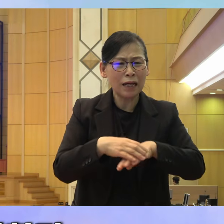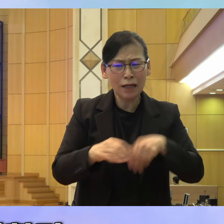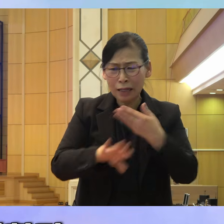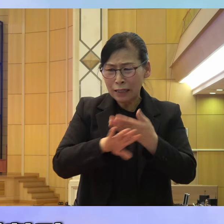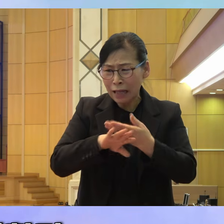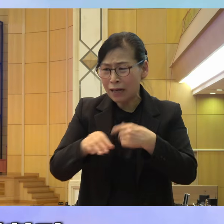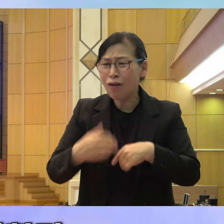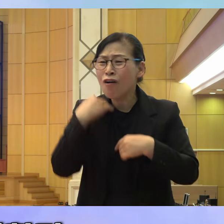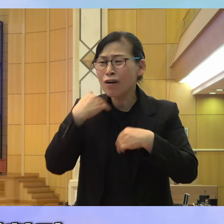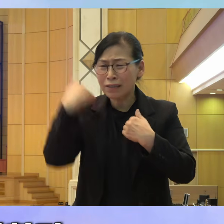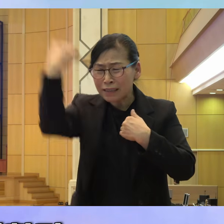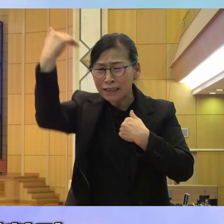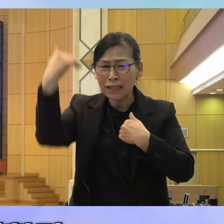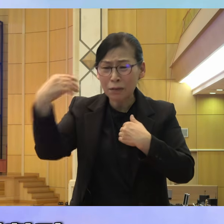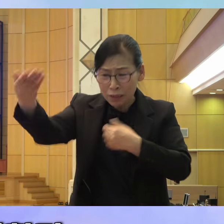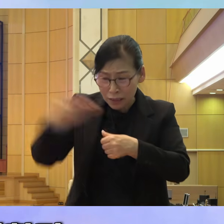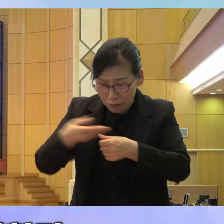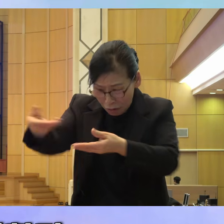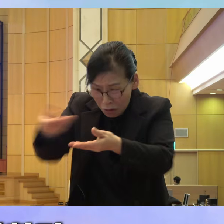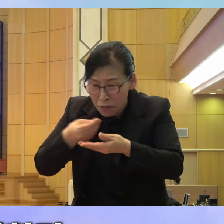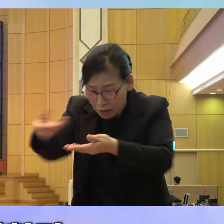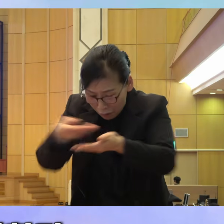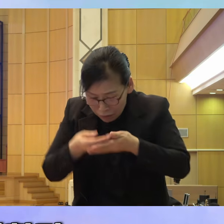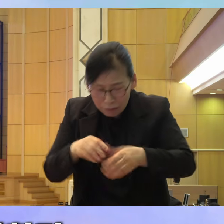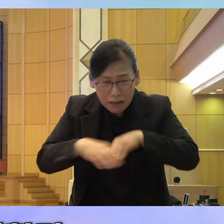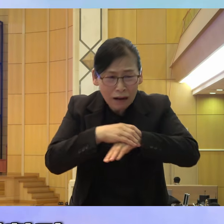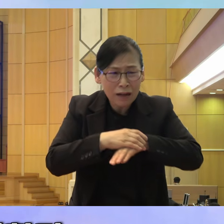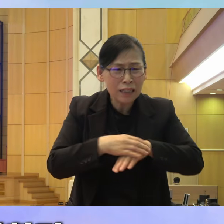거 질질 끌고.